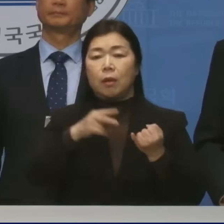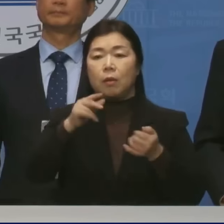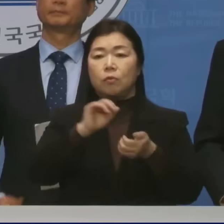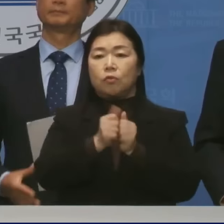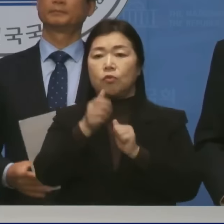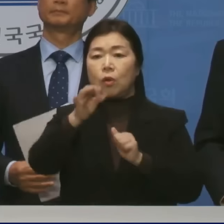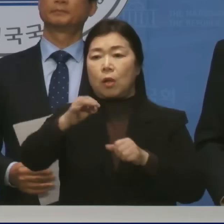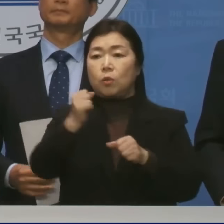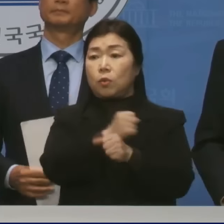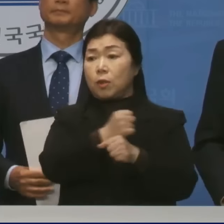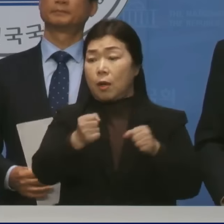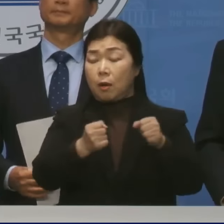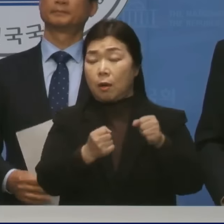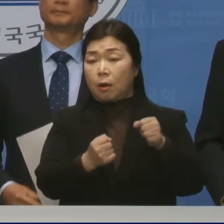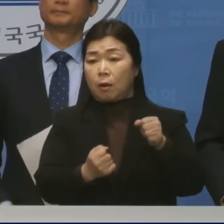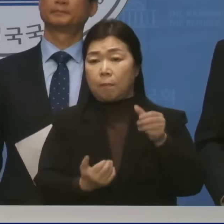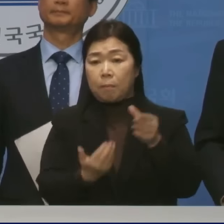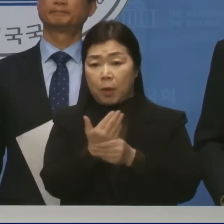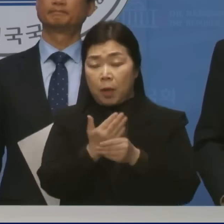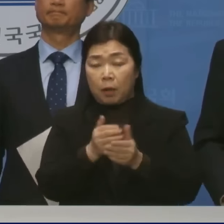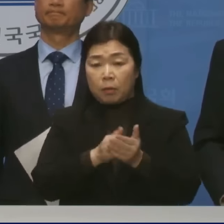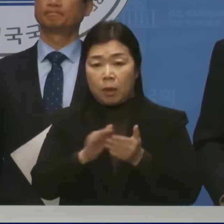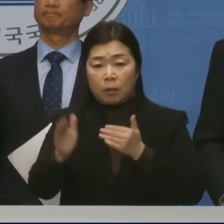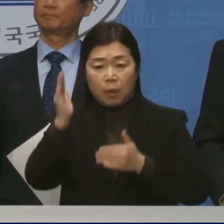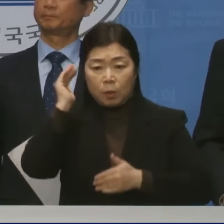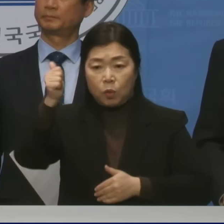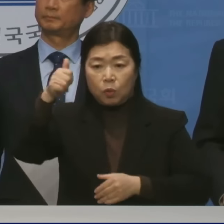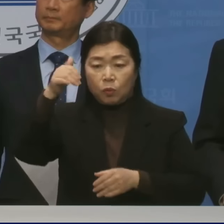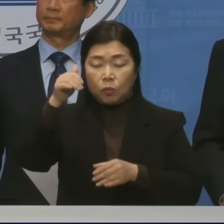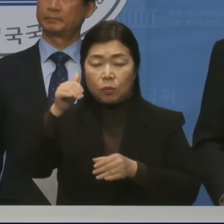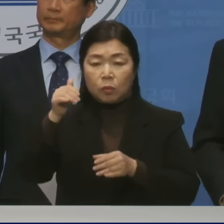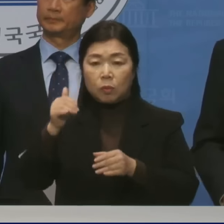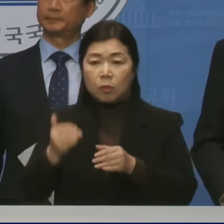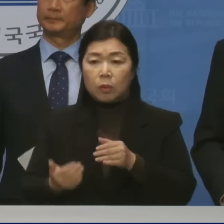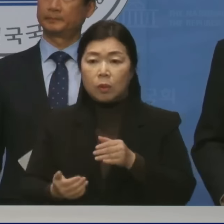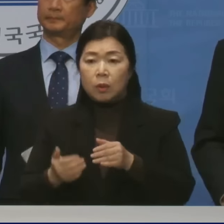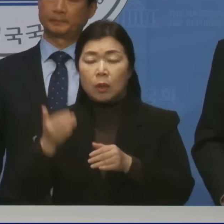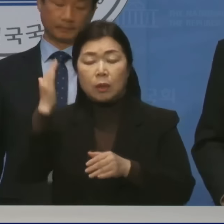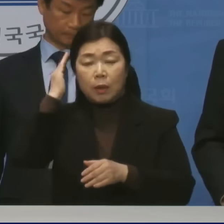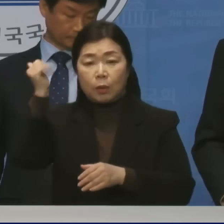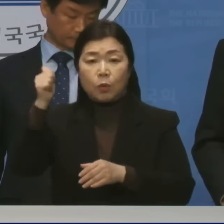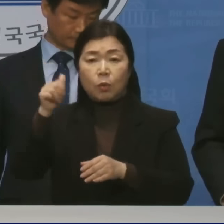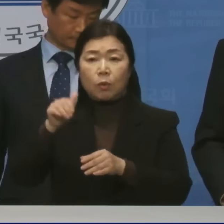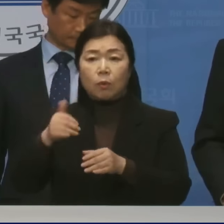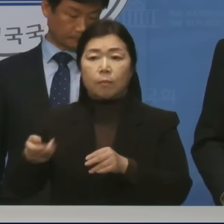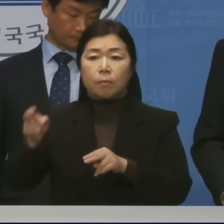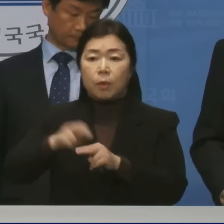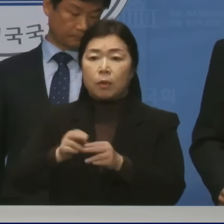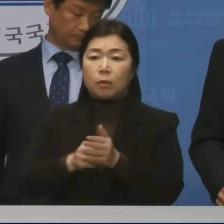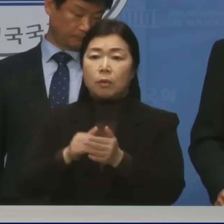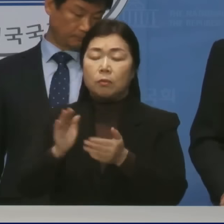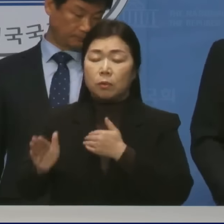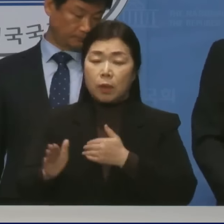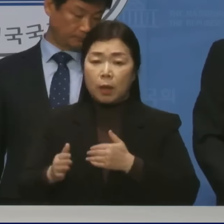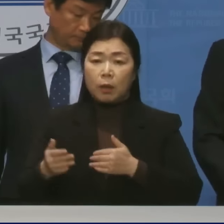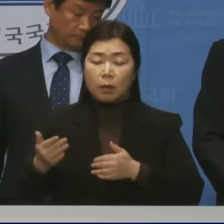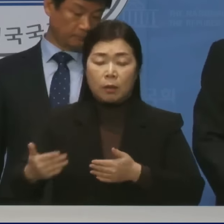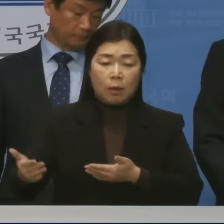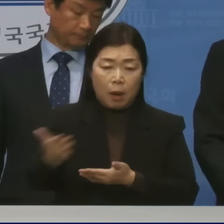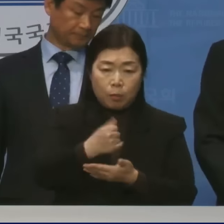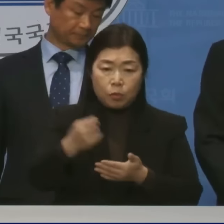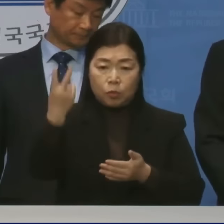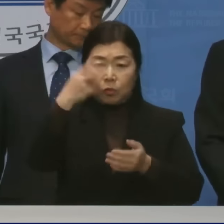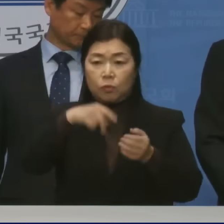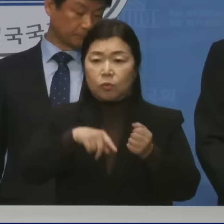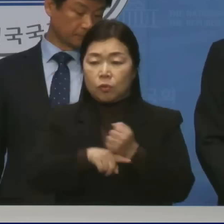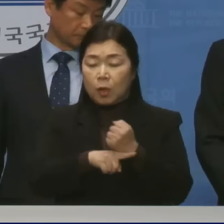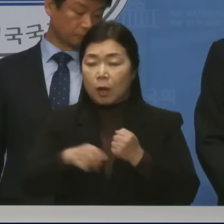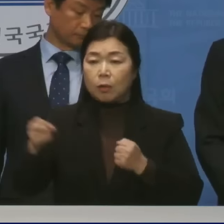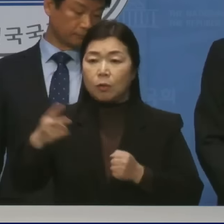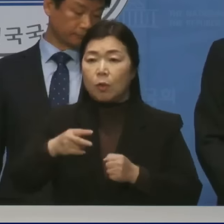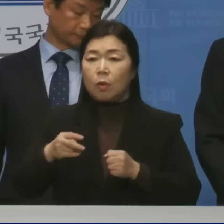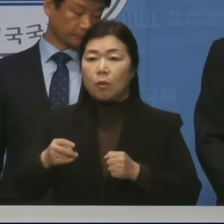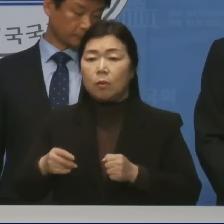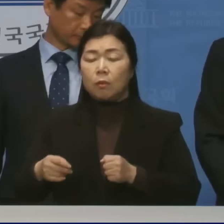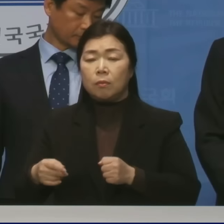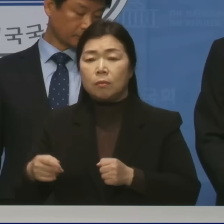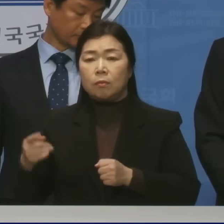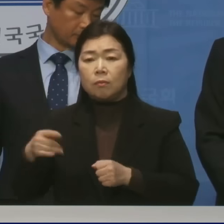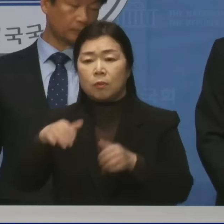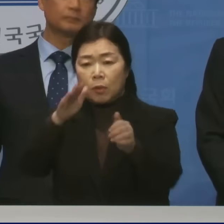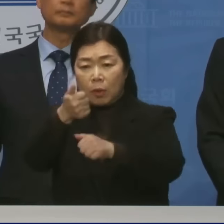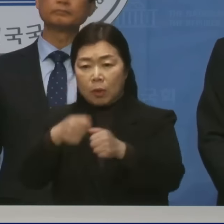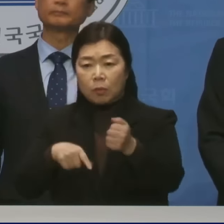이후 단 한 차례의 압수수색도 소환조사도 하지 않았습니다. 서해 공무원 사건을 수사